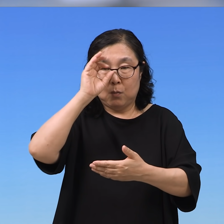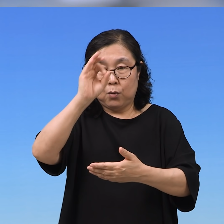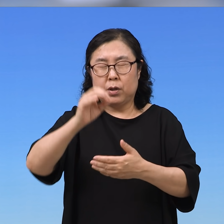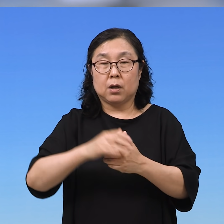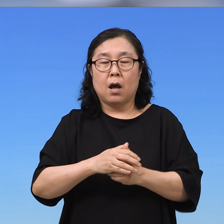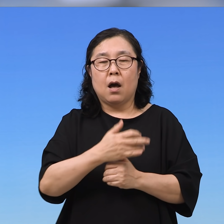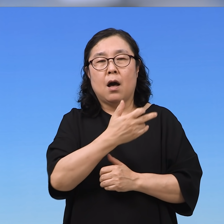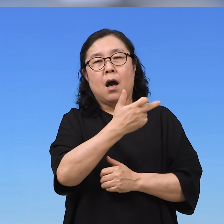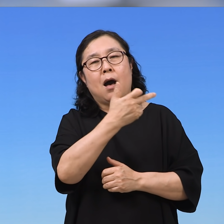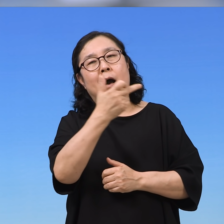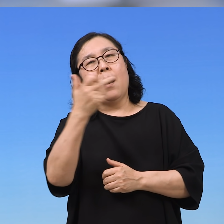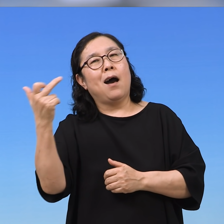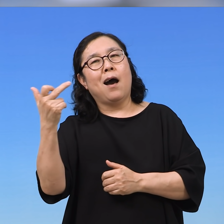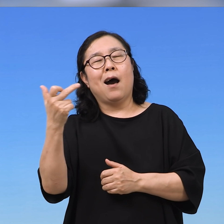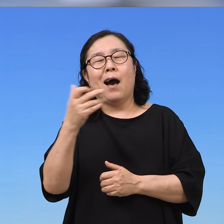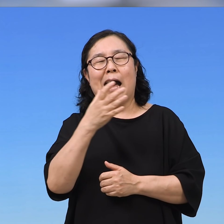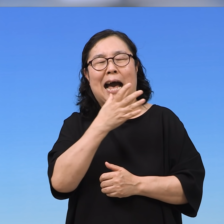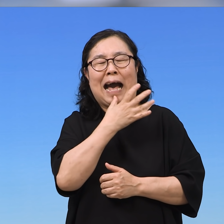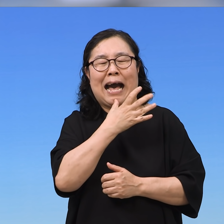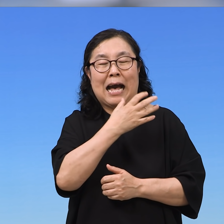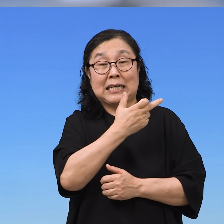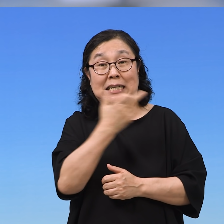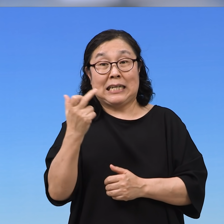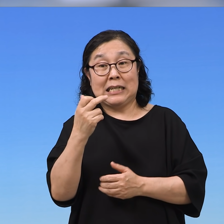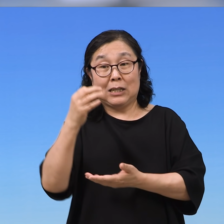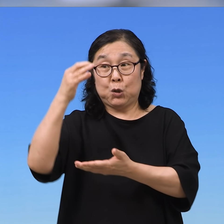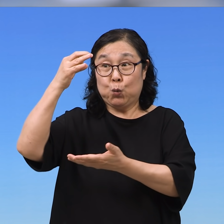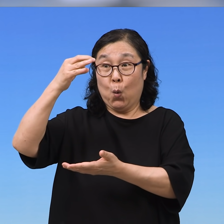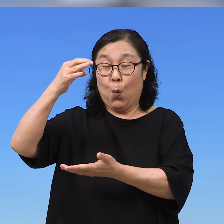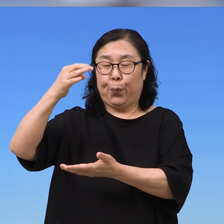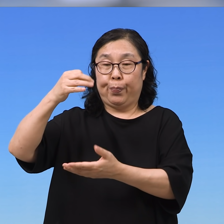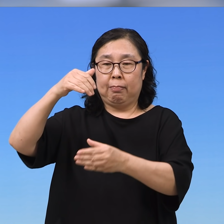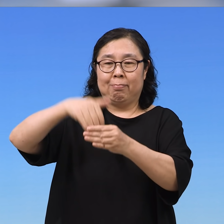펼쳐보니까 뭐 그냥 막 엄청난 돈이 들어있네요.